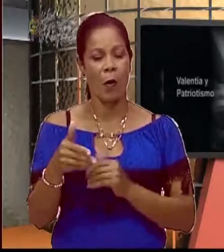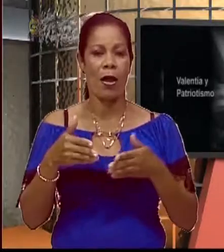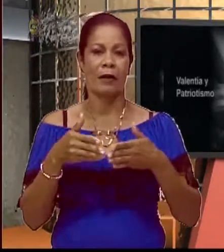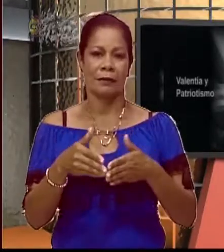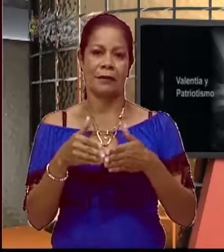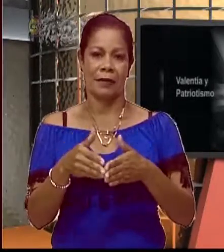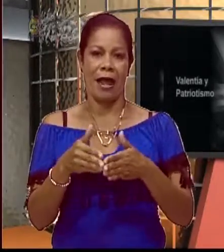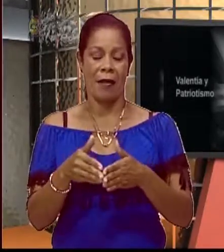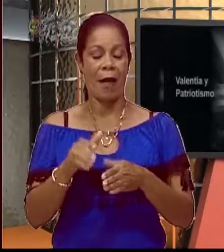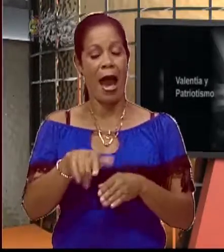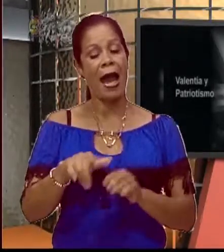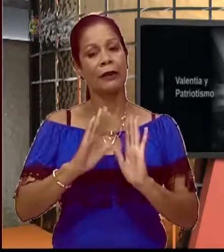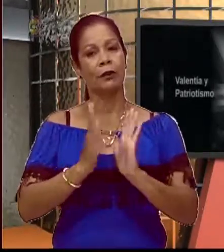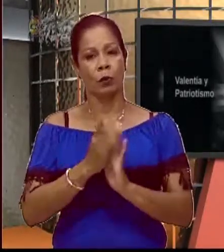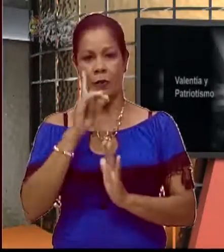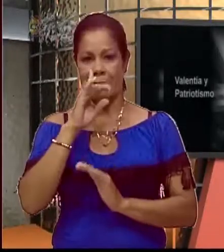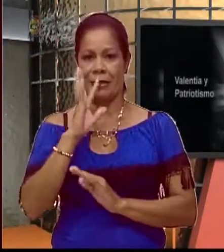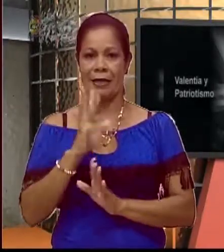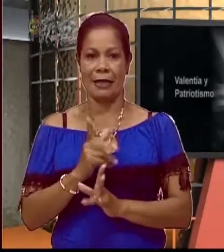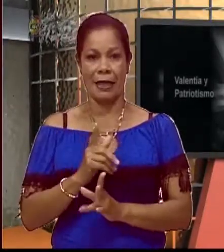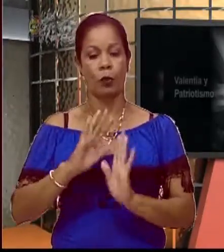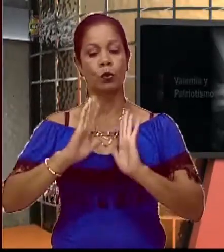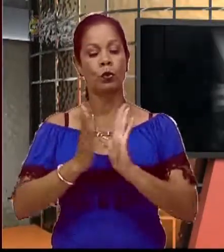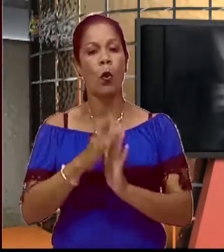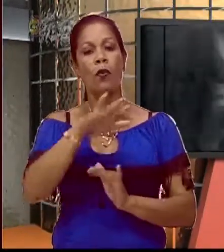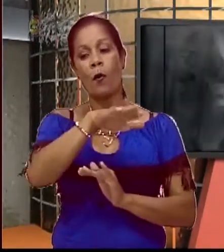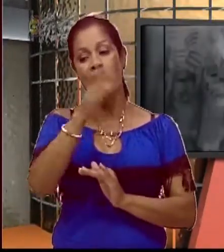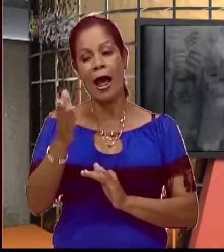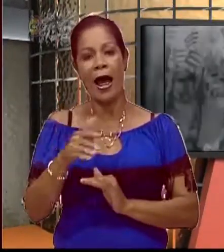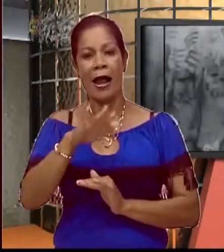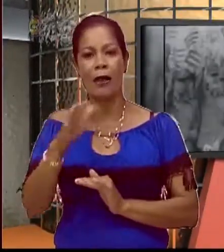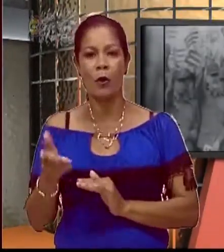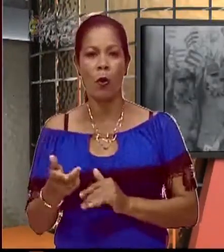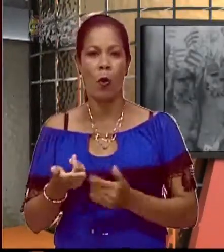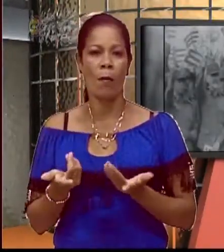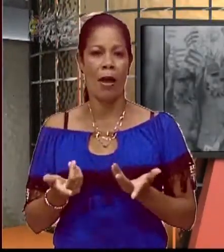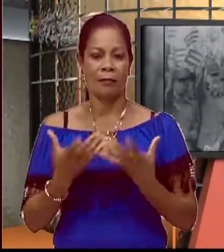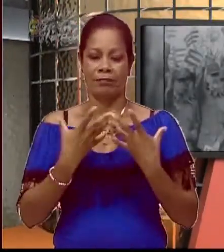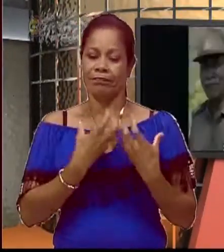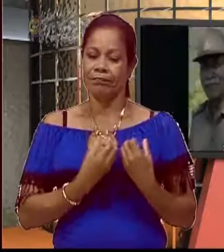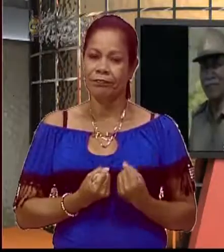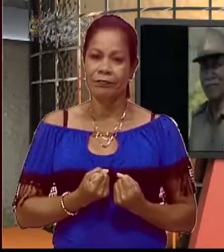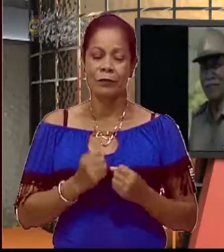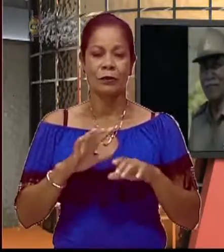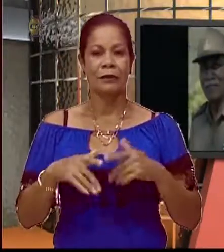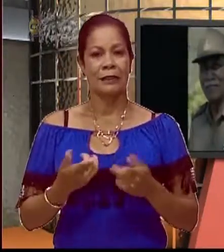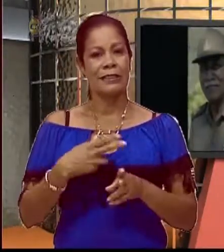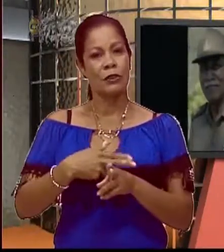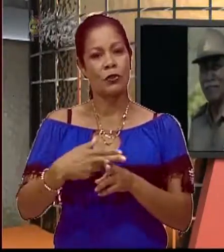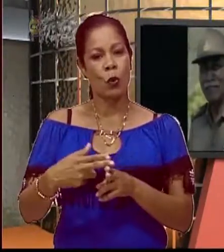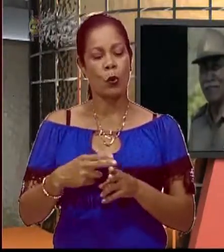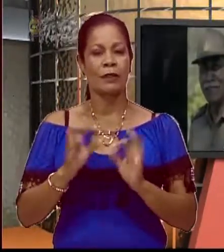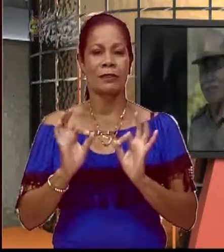nuestras costas. Las lomas de la Sierra Maestra atesoran su intenso bregar como guerrillero.